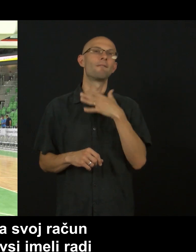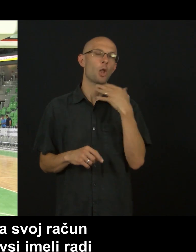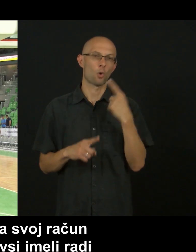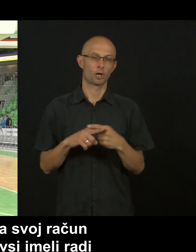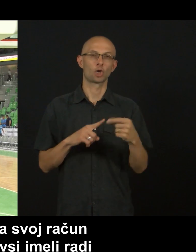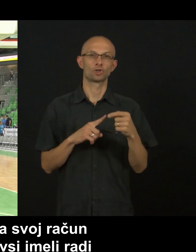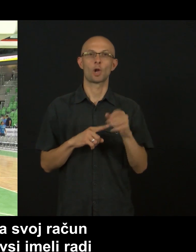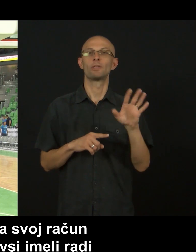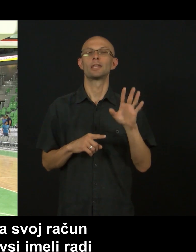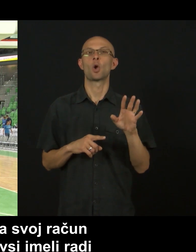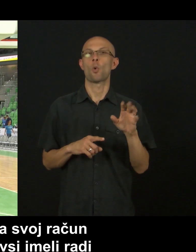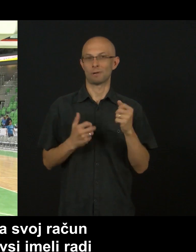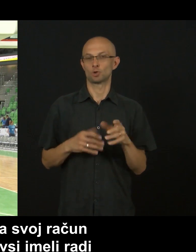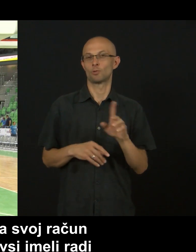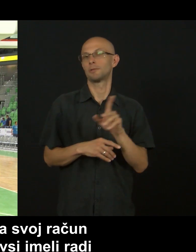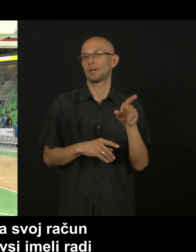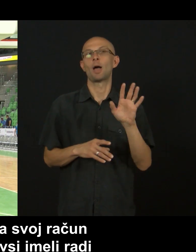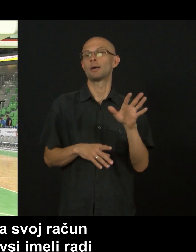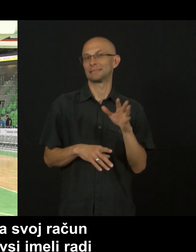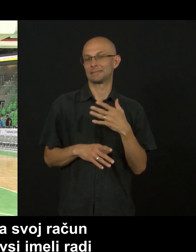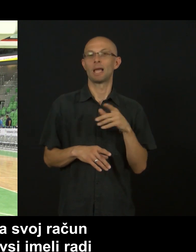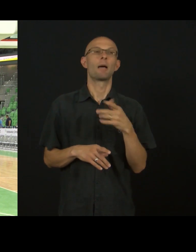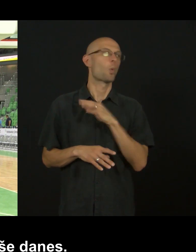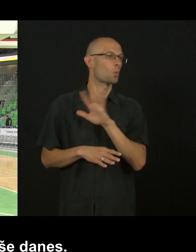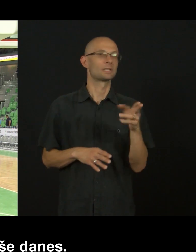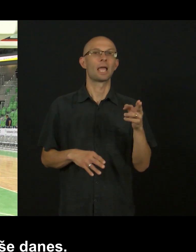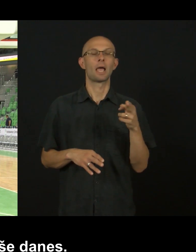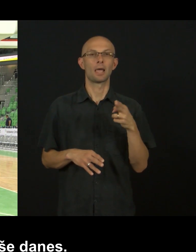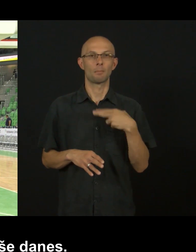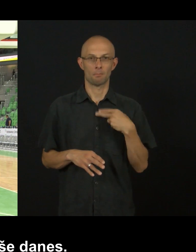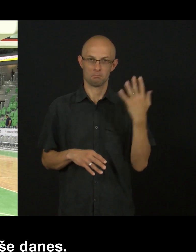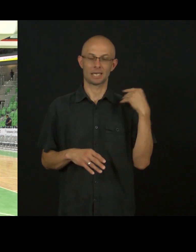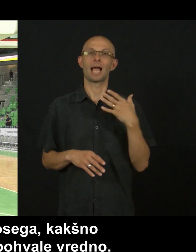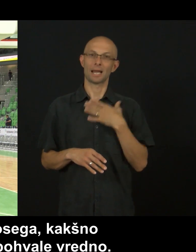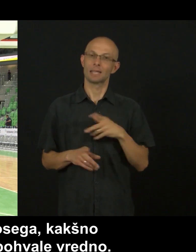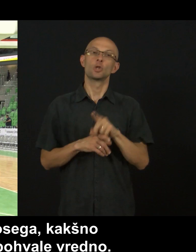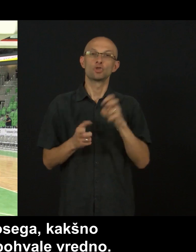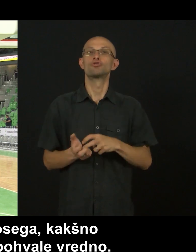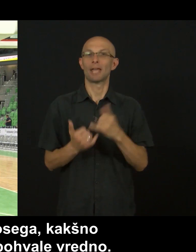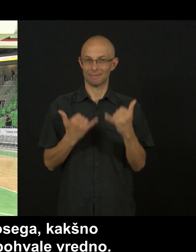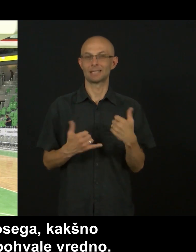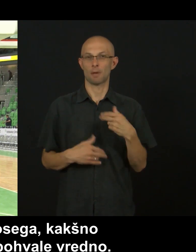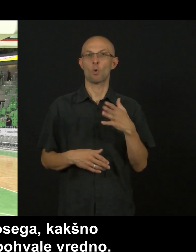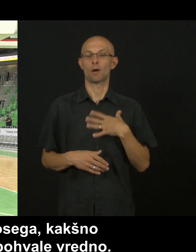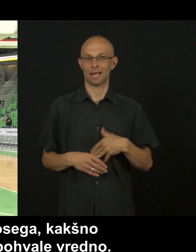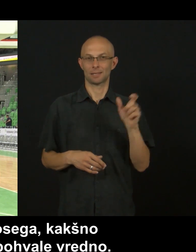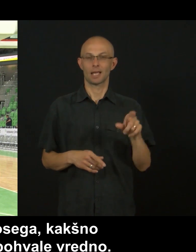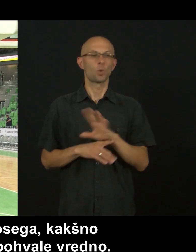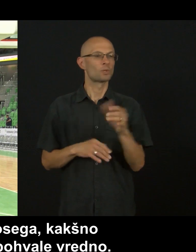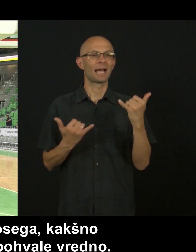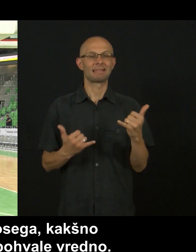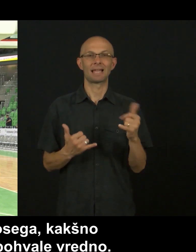dosti šalil na svoj račun in zaradi tega smo ga vsi imeli radi oziroma ga imamo še dan danes in vse, kar Miha danes